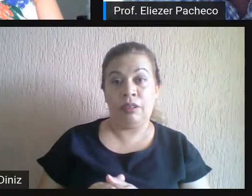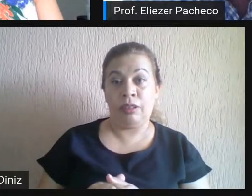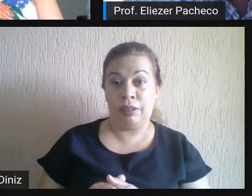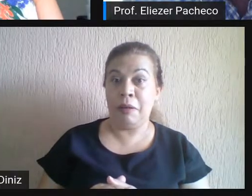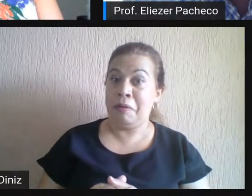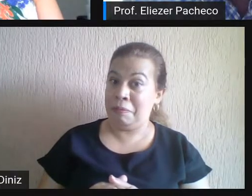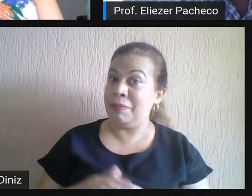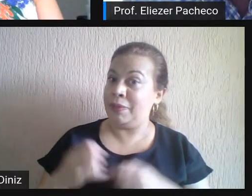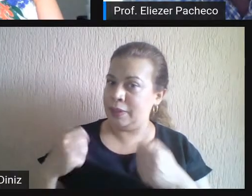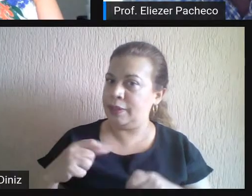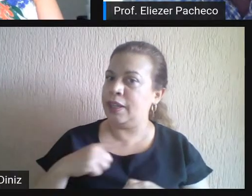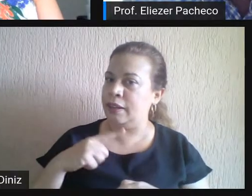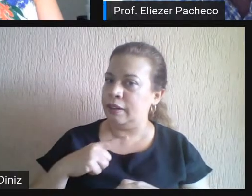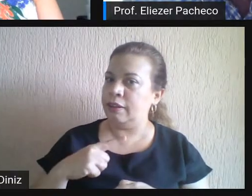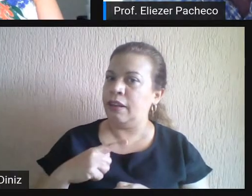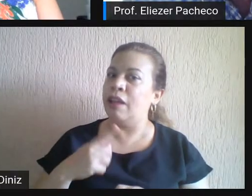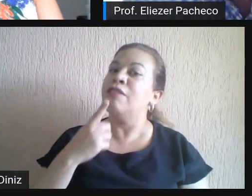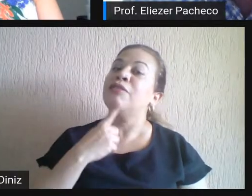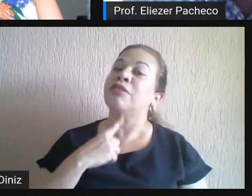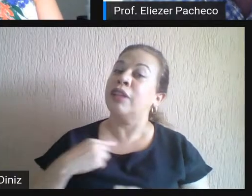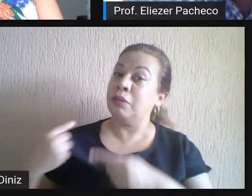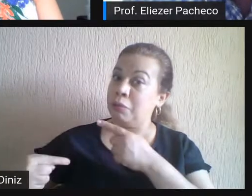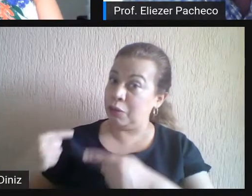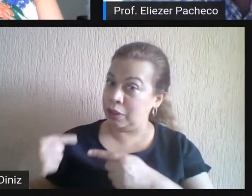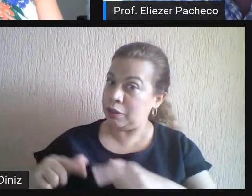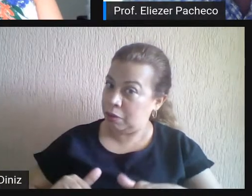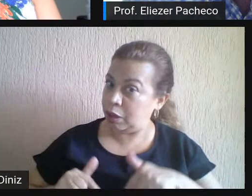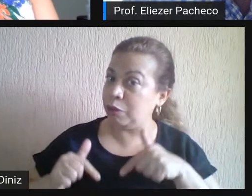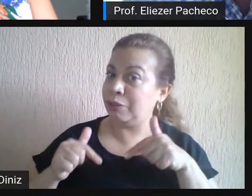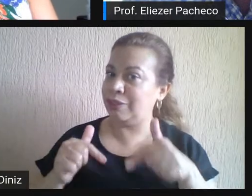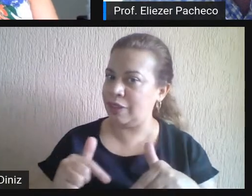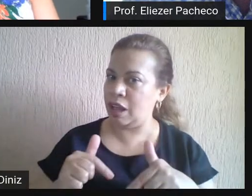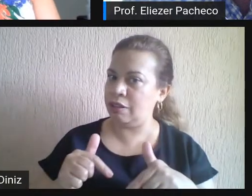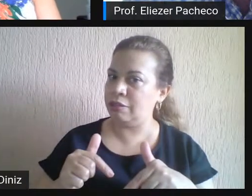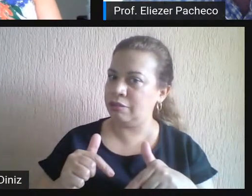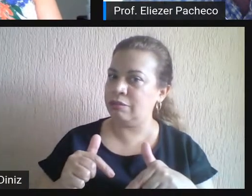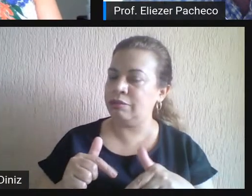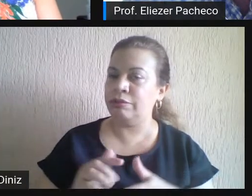isso. Eu sempre digo que